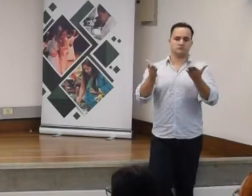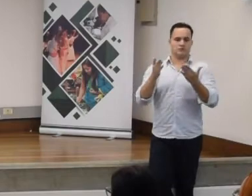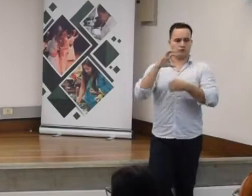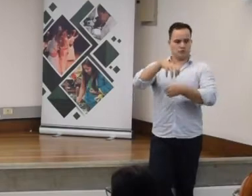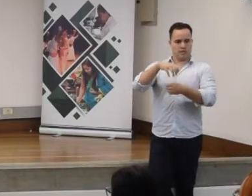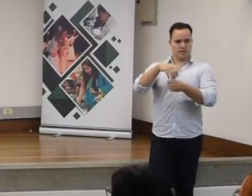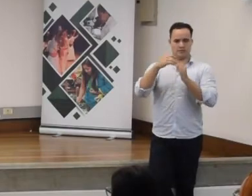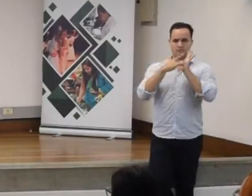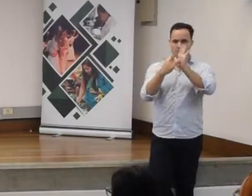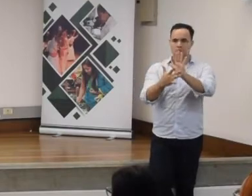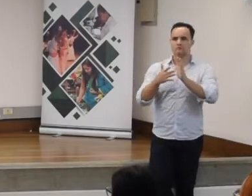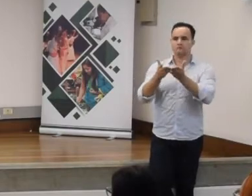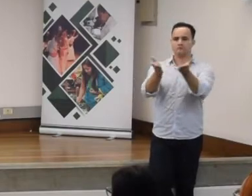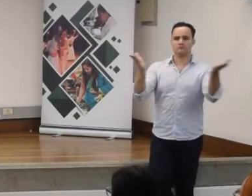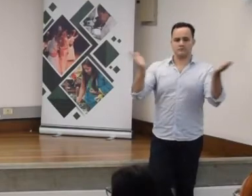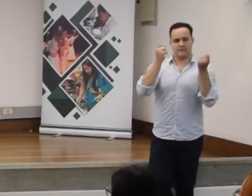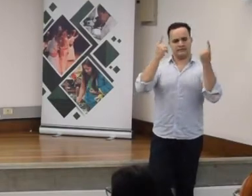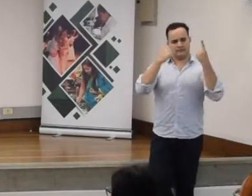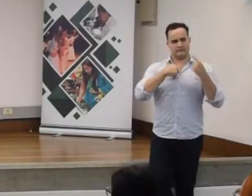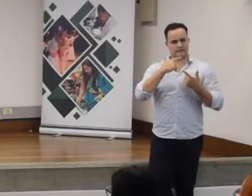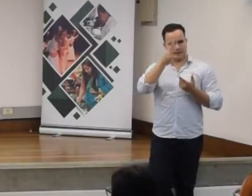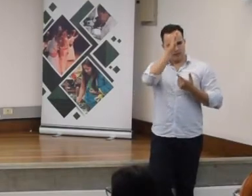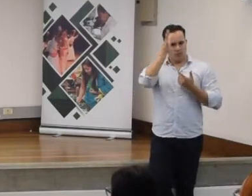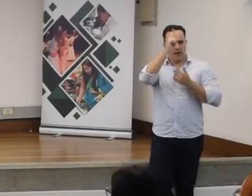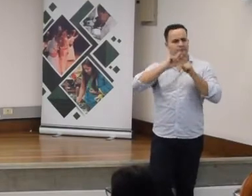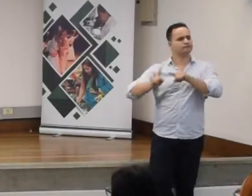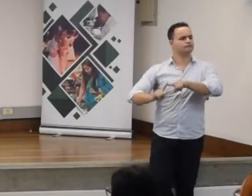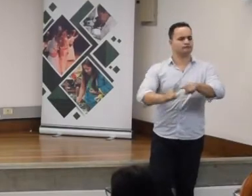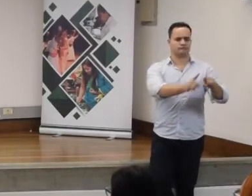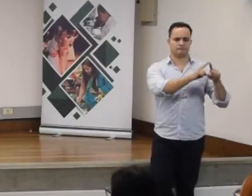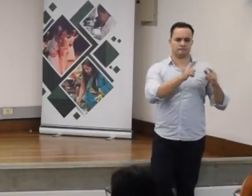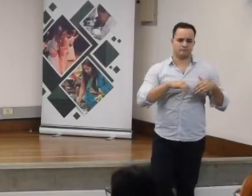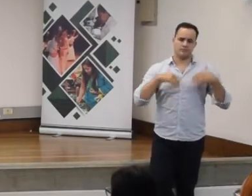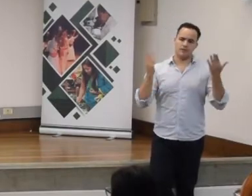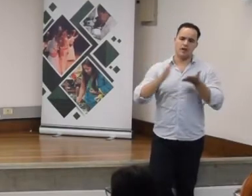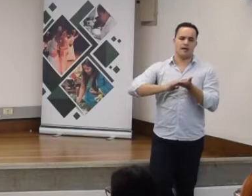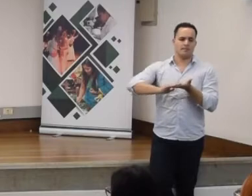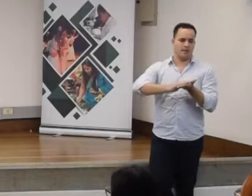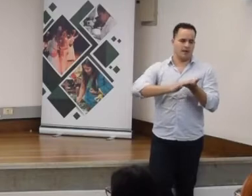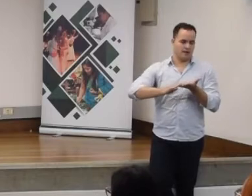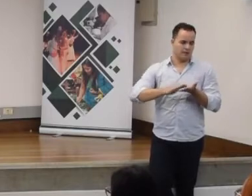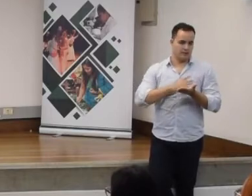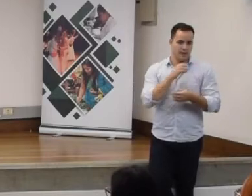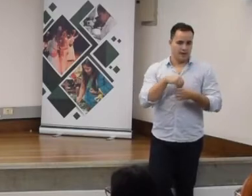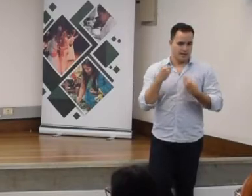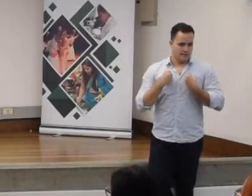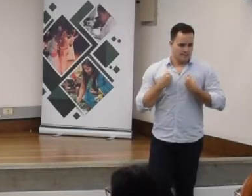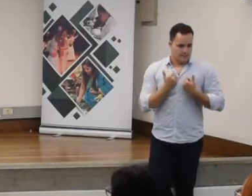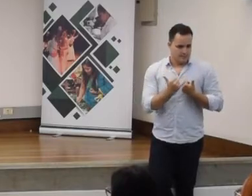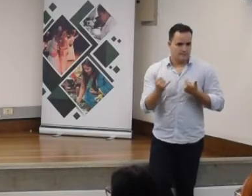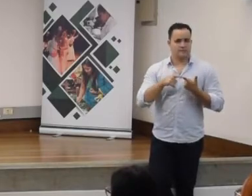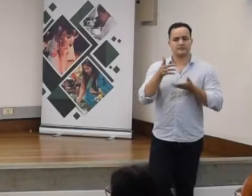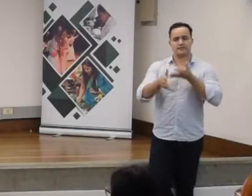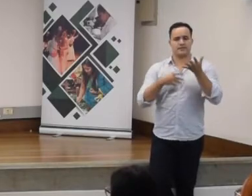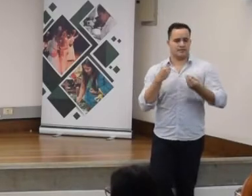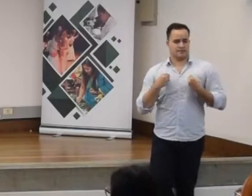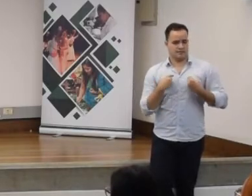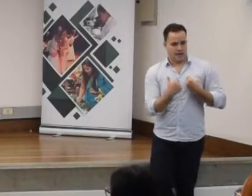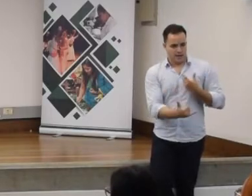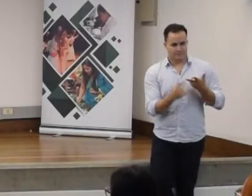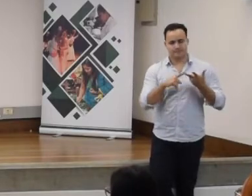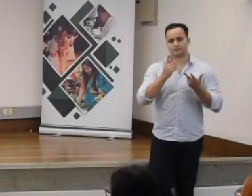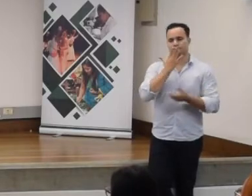una propuesta para entender la diversidad de lenguajes que habitamos. Habitamos el braille, habitamos la lengua de señas, habitamos las